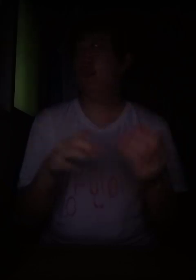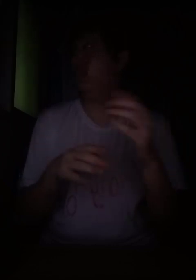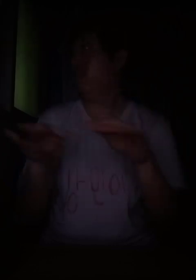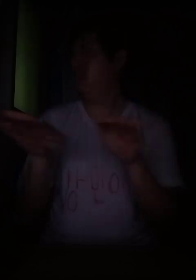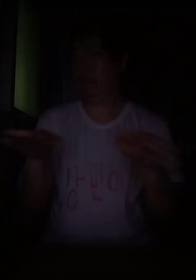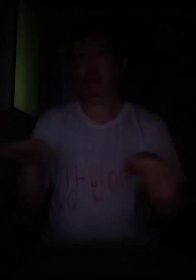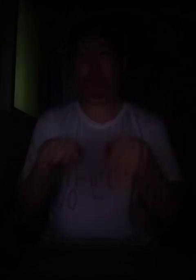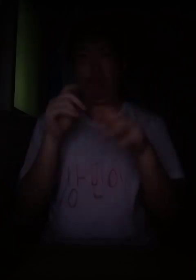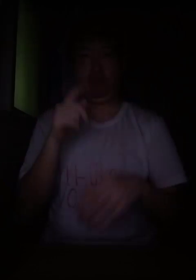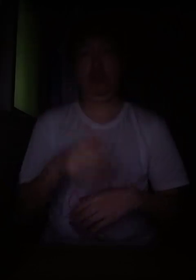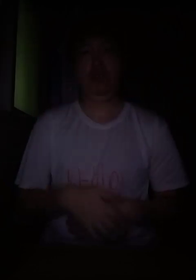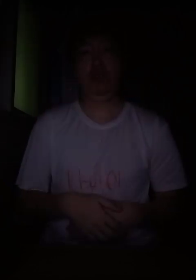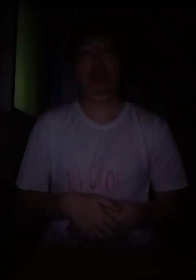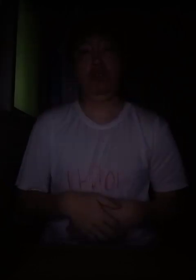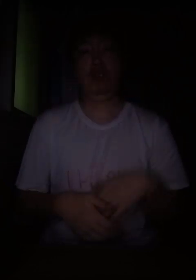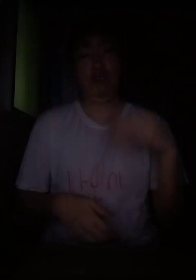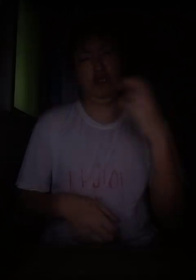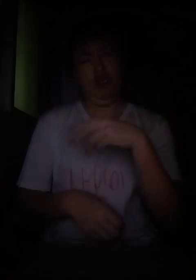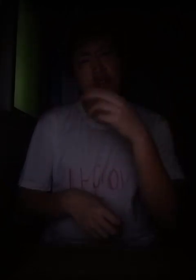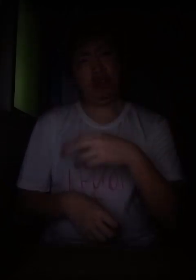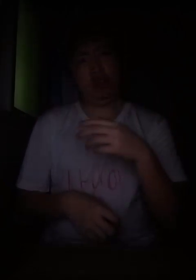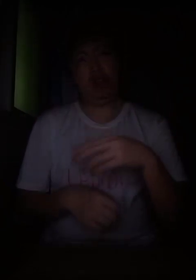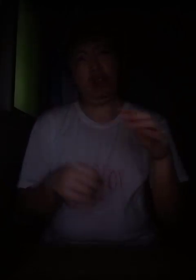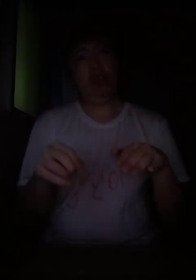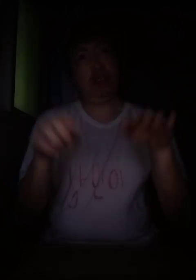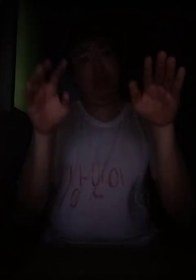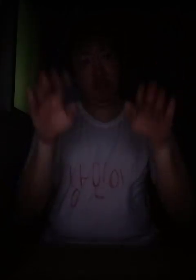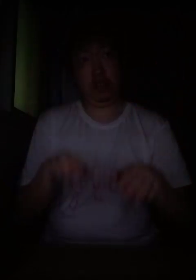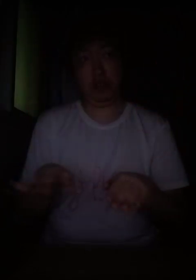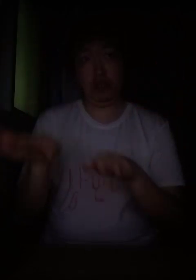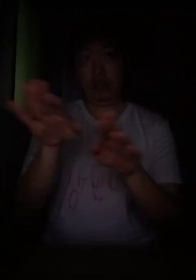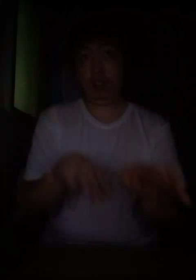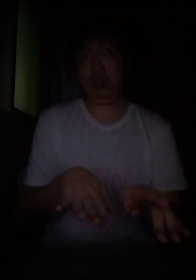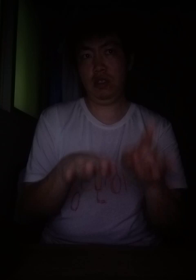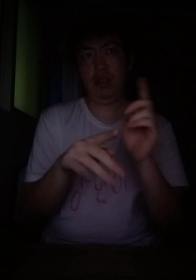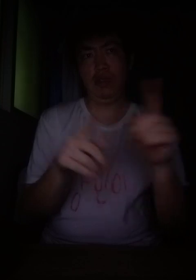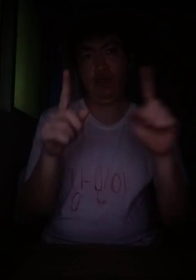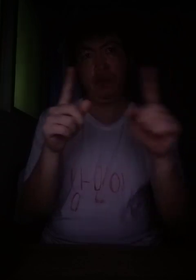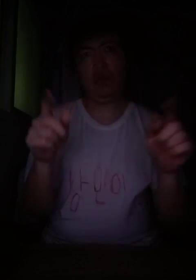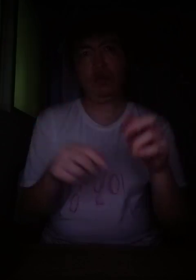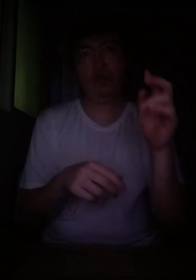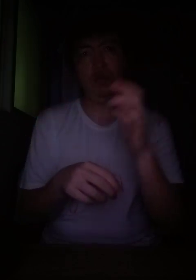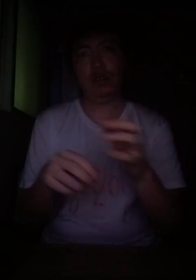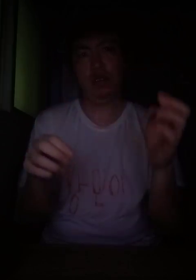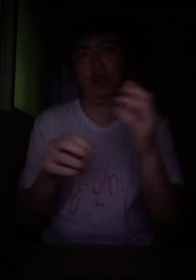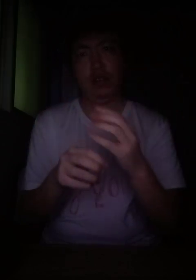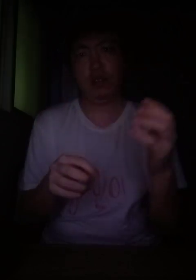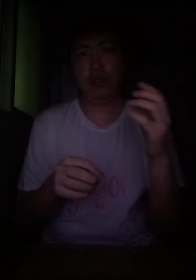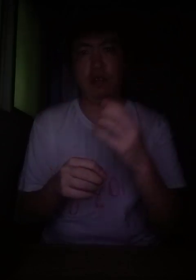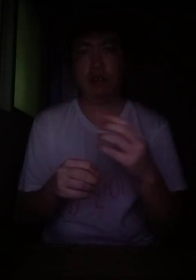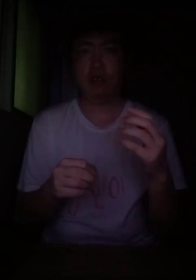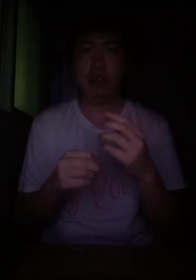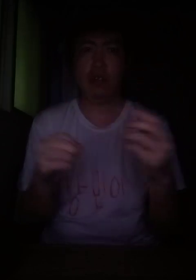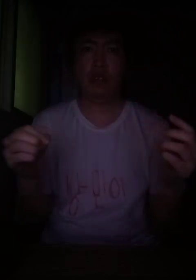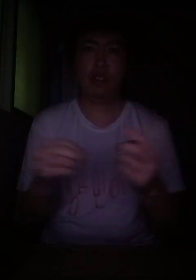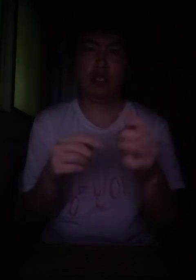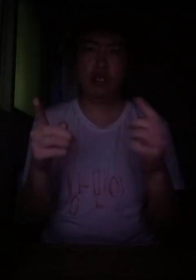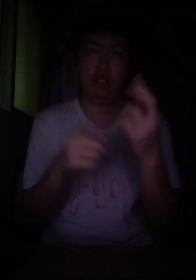있습니다. 차량 내부에도 여전히 물이 들어차 있고 천장 쪽 배관과 CCTV에서까지 흙탕물의 흔적이